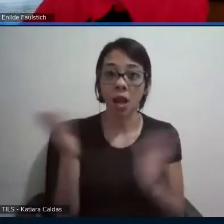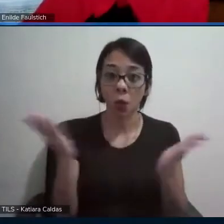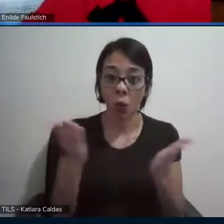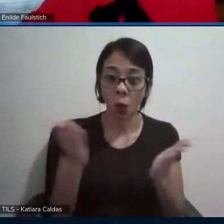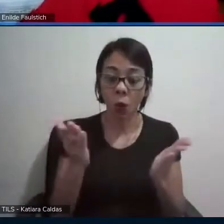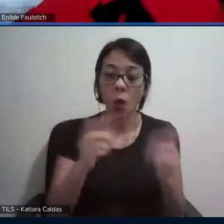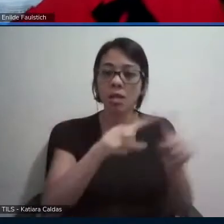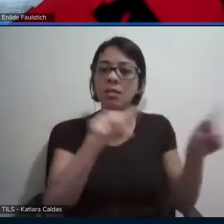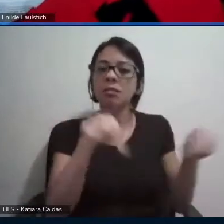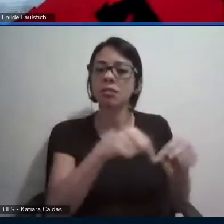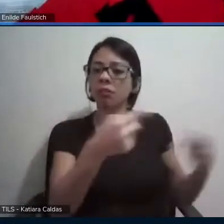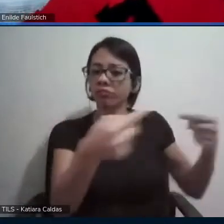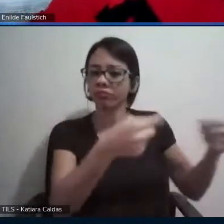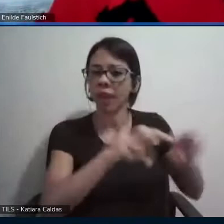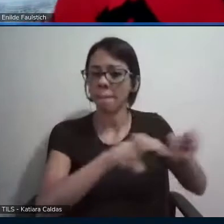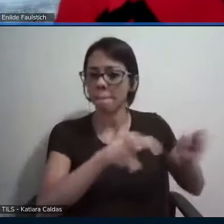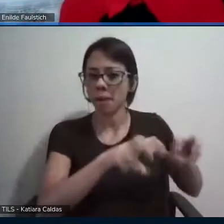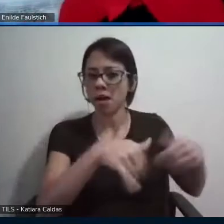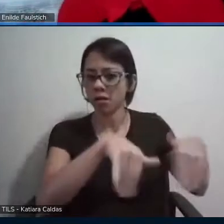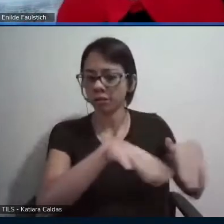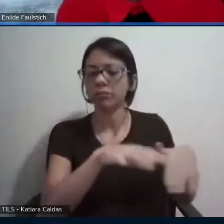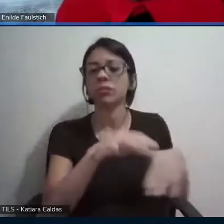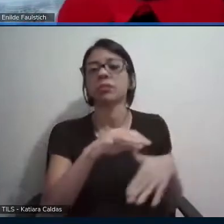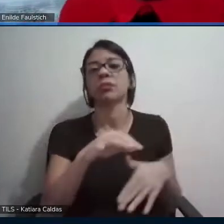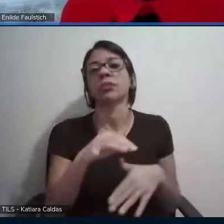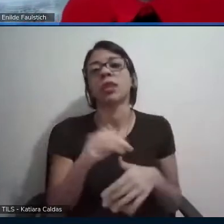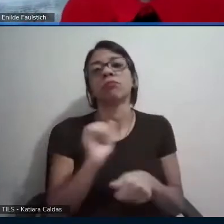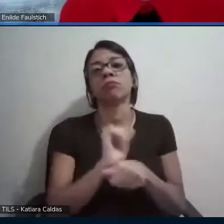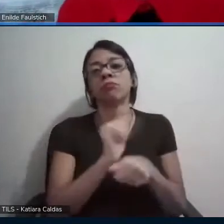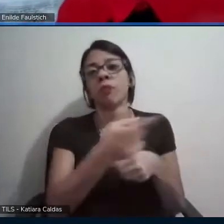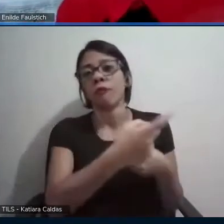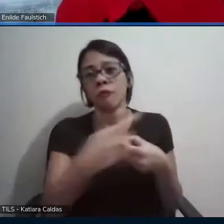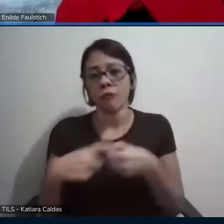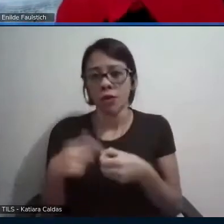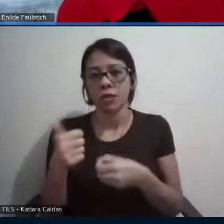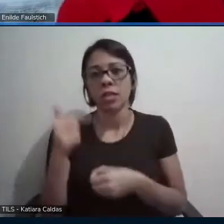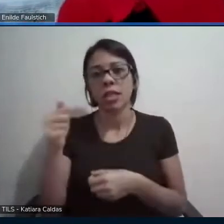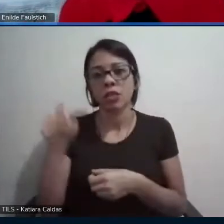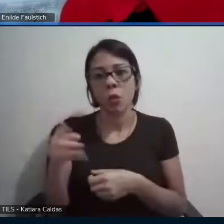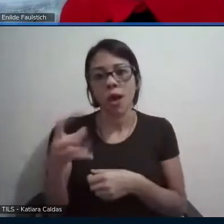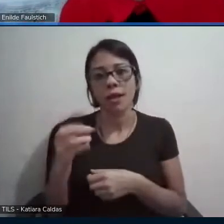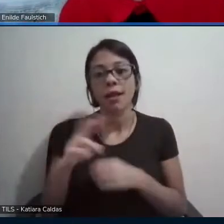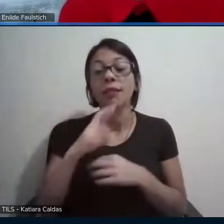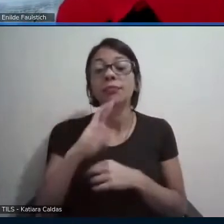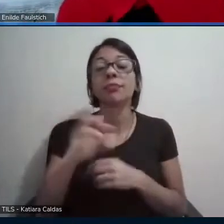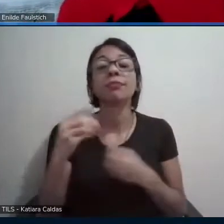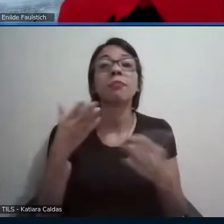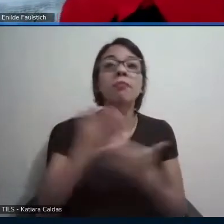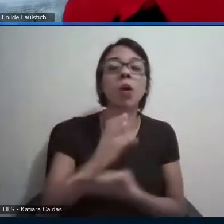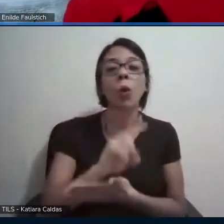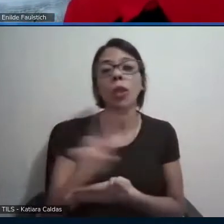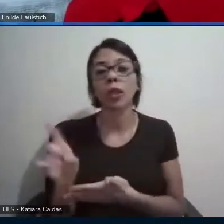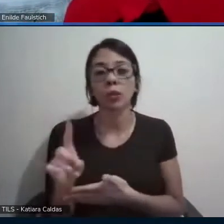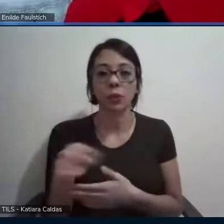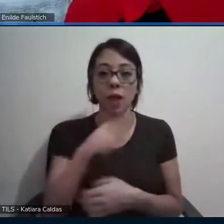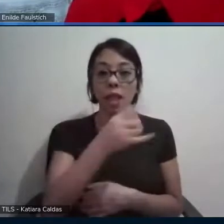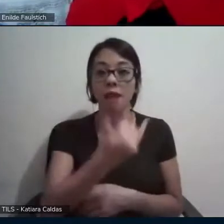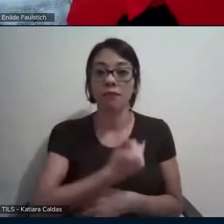vamos para a outra sala daqui, para Ricardo arrumar tudo lá e vai nos